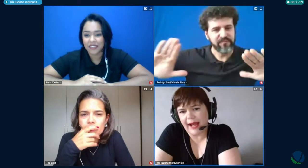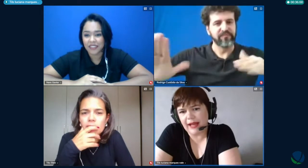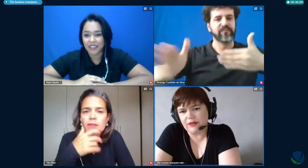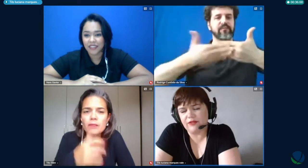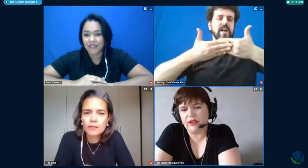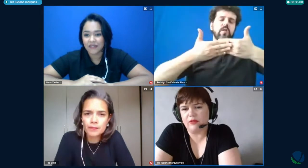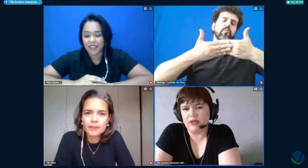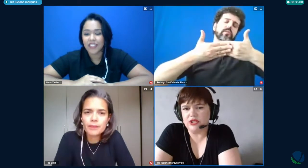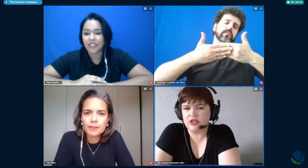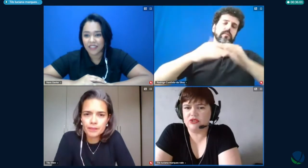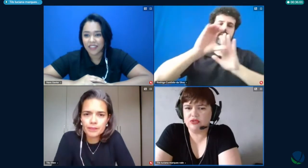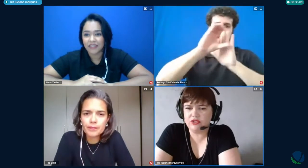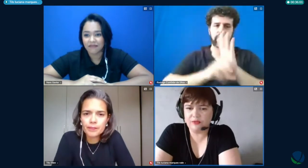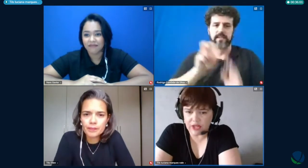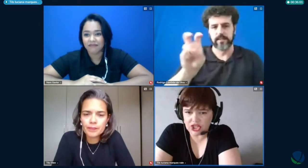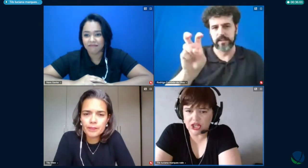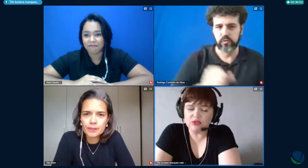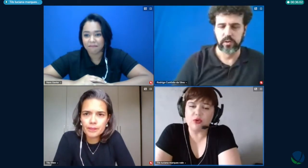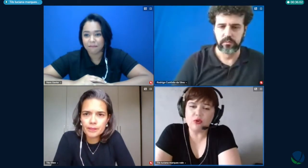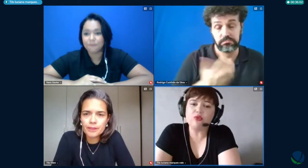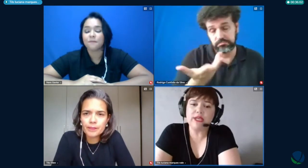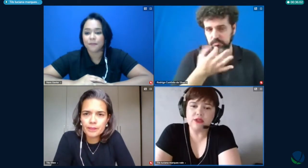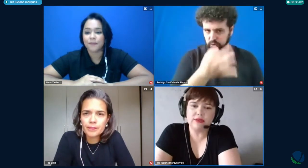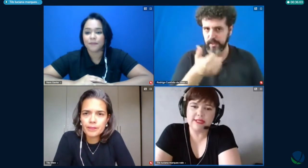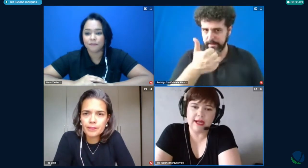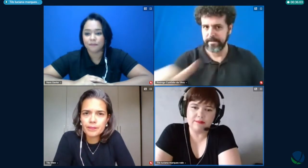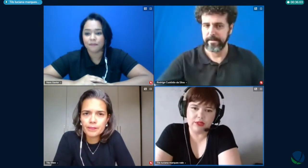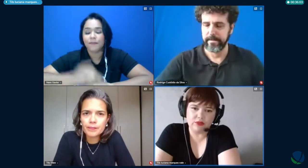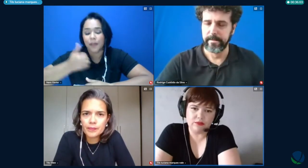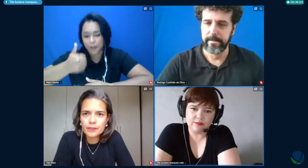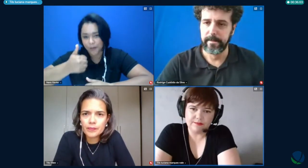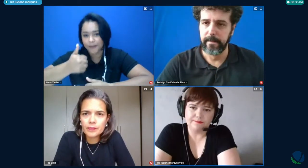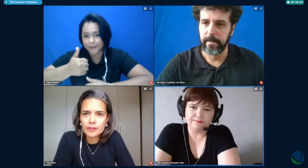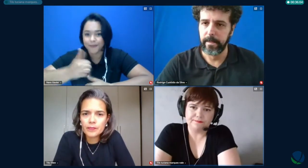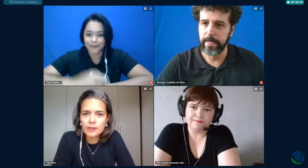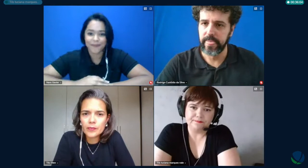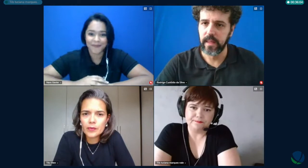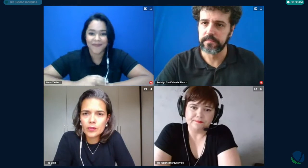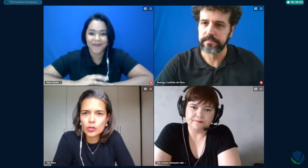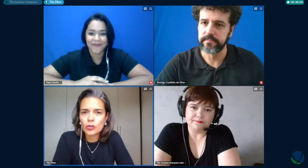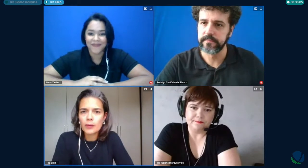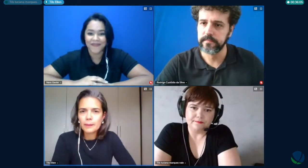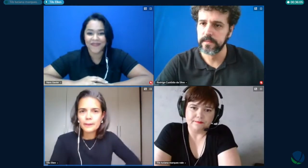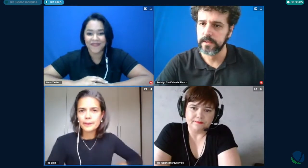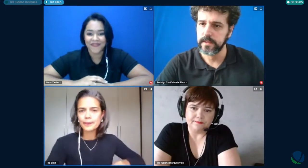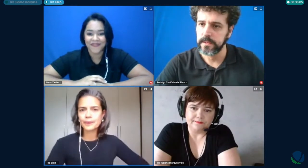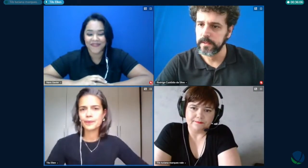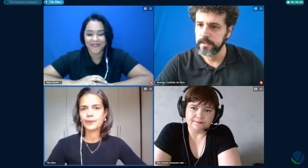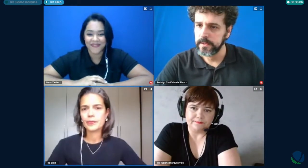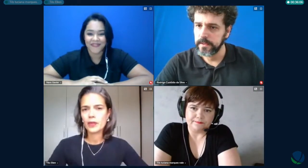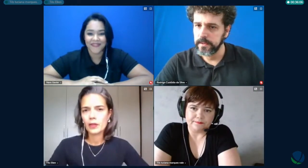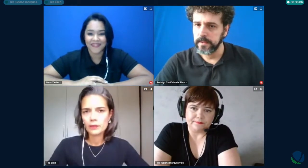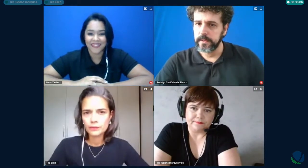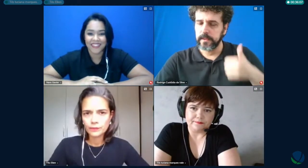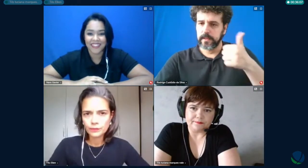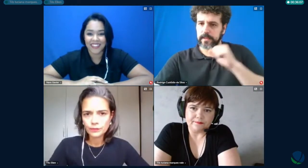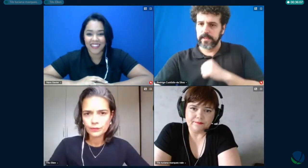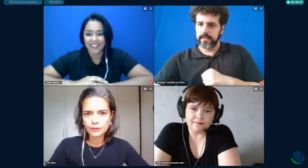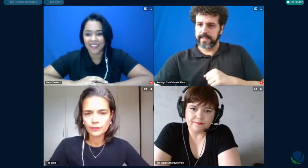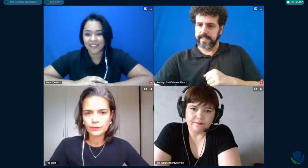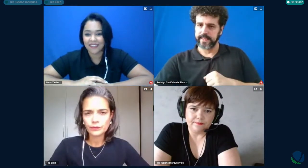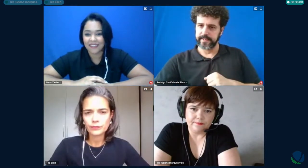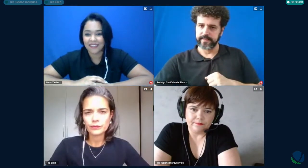de um parágrafo realmente, fechando, concluindo esse capítulo. Tudo bem.